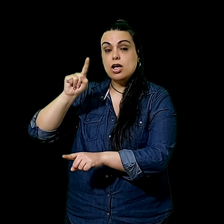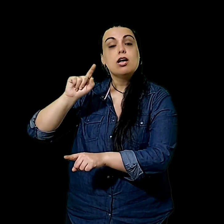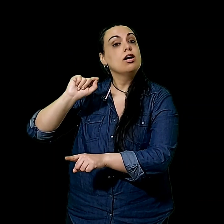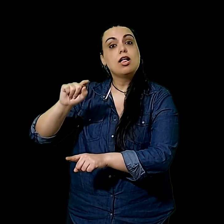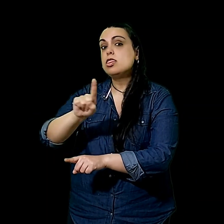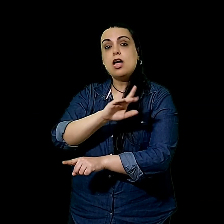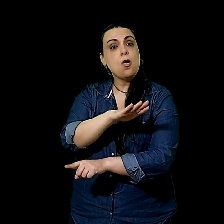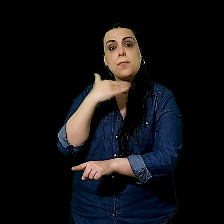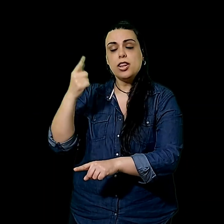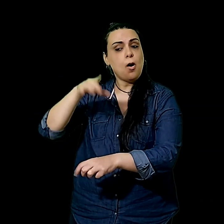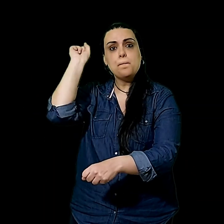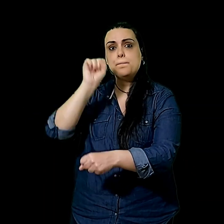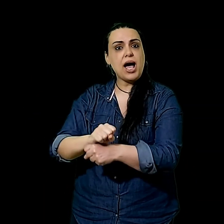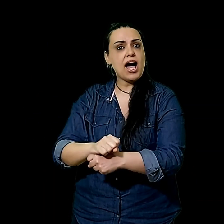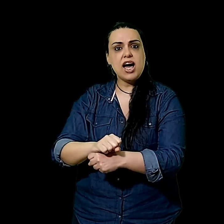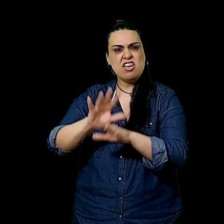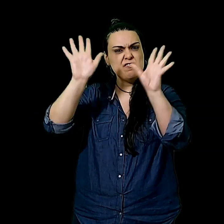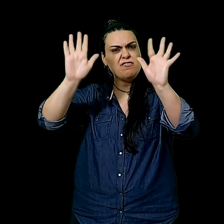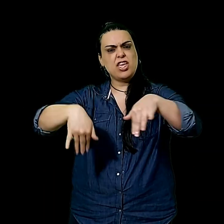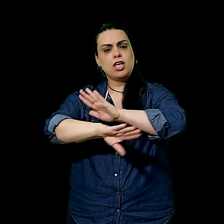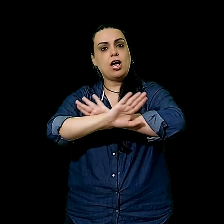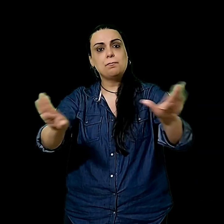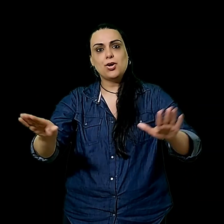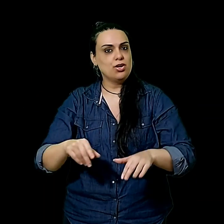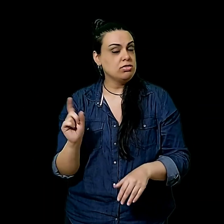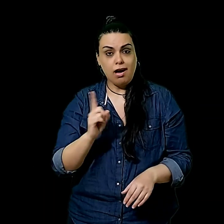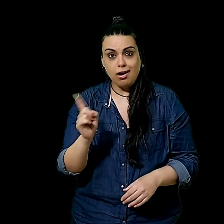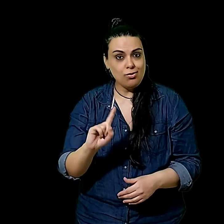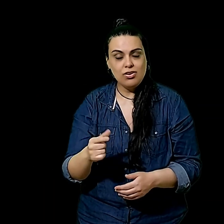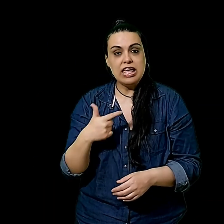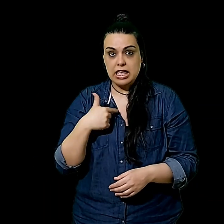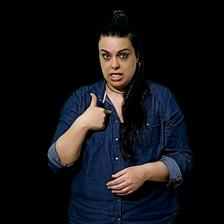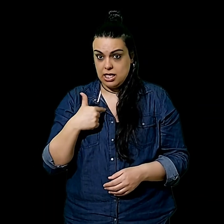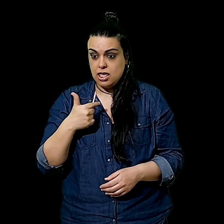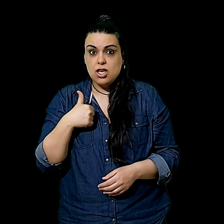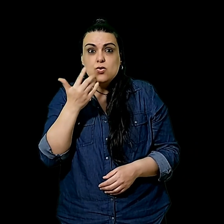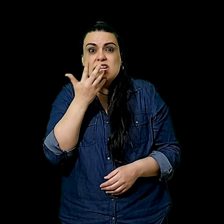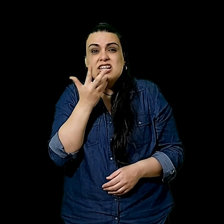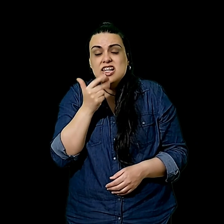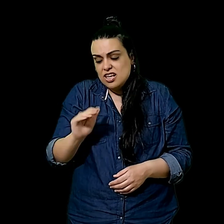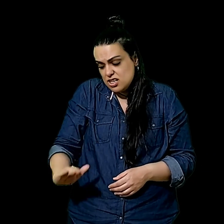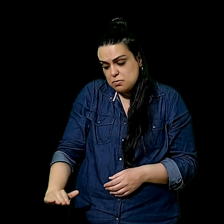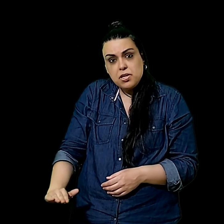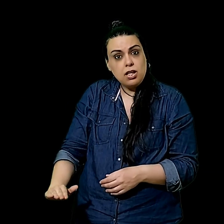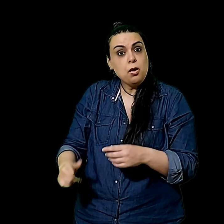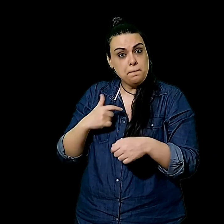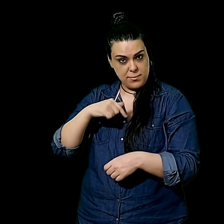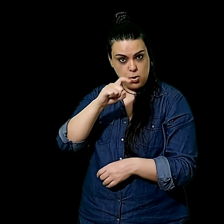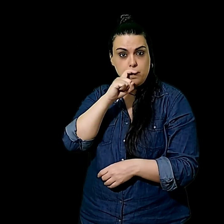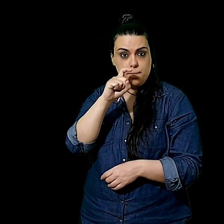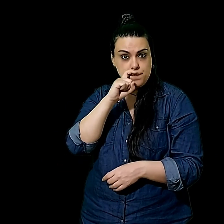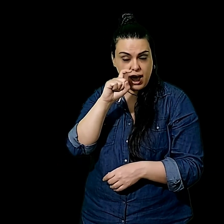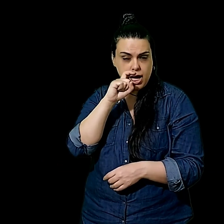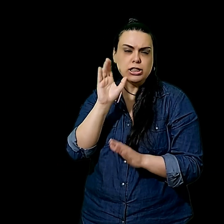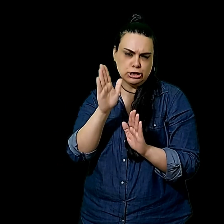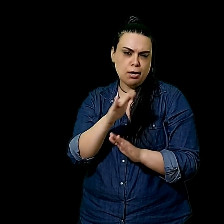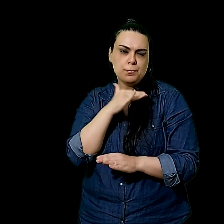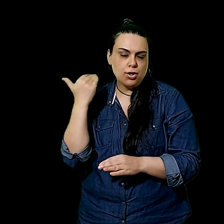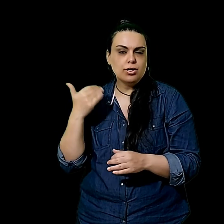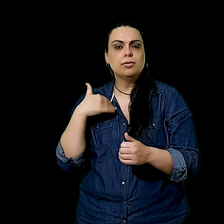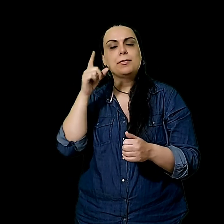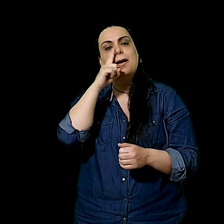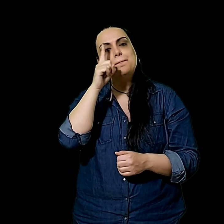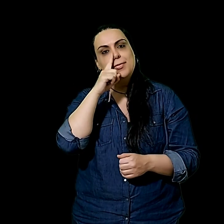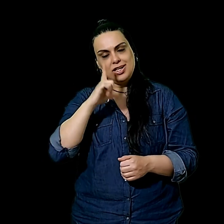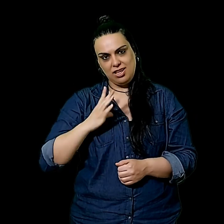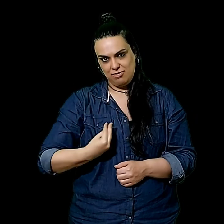ela não para, ela não termina. Eu era criança E meu pai, que já dorme no Senhor, minha mãe, que é